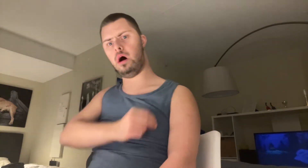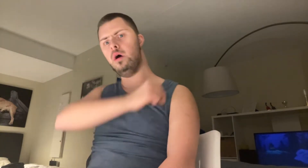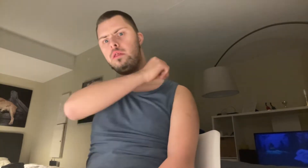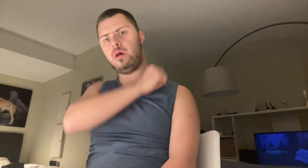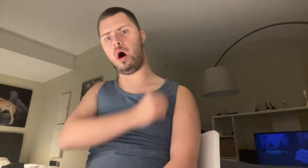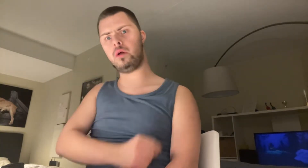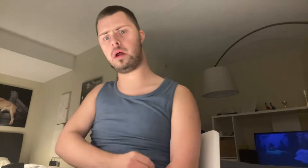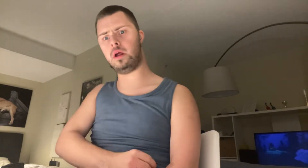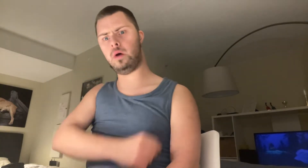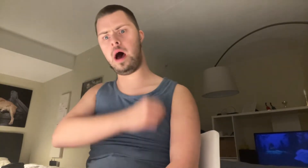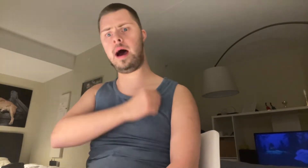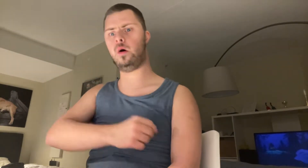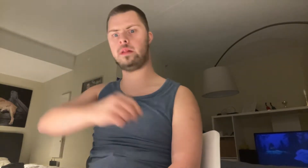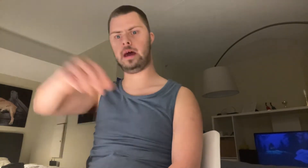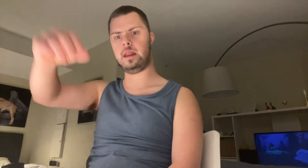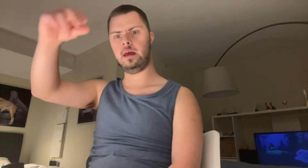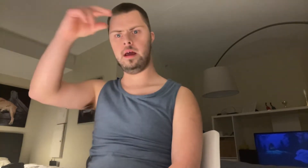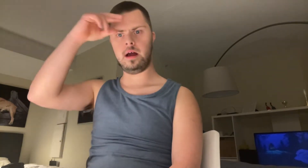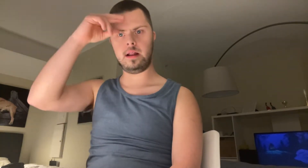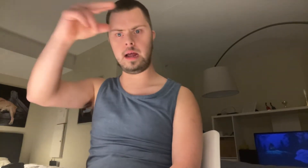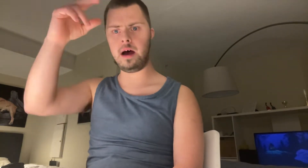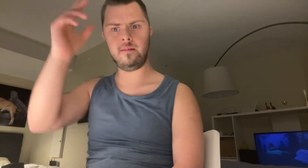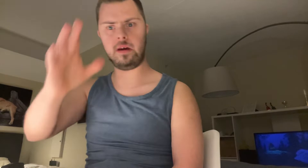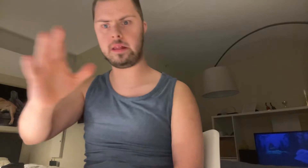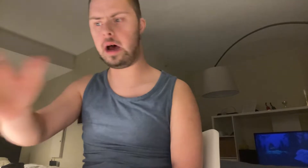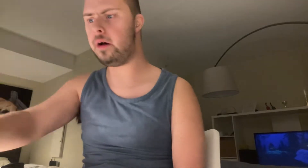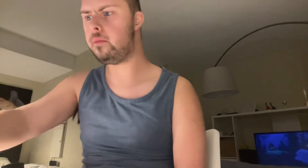Nu måste jag starta nu här låten. Tja, vänta.